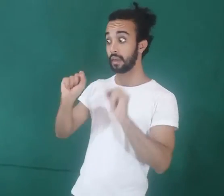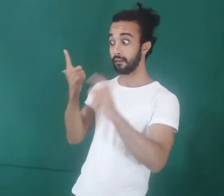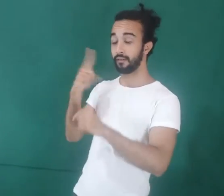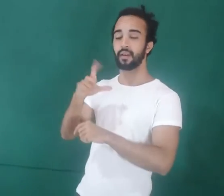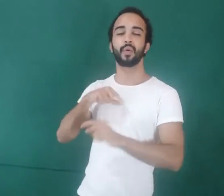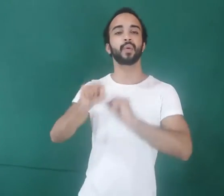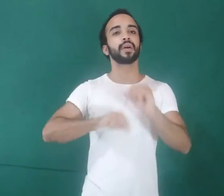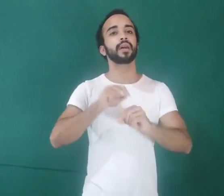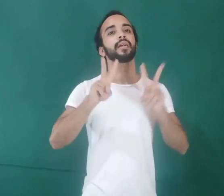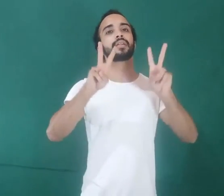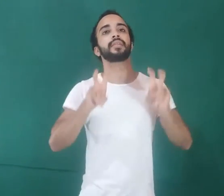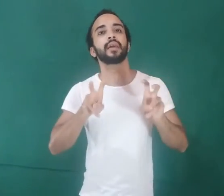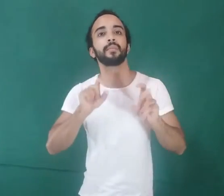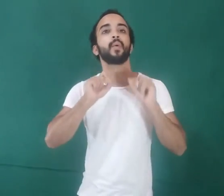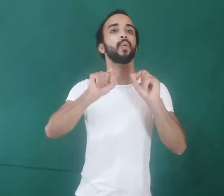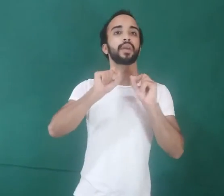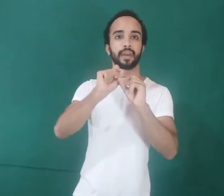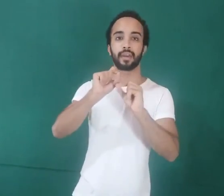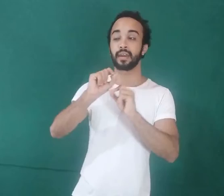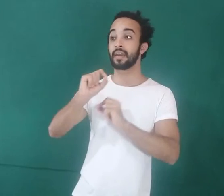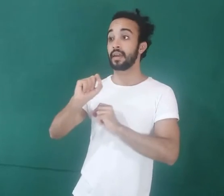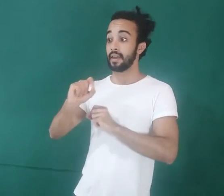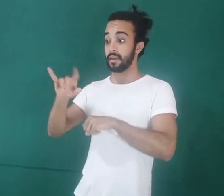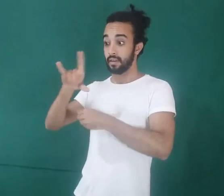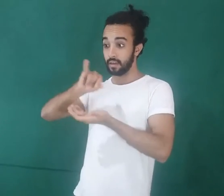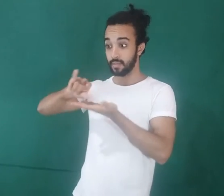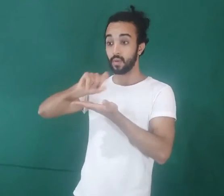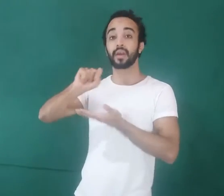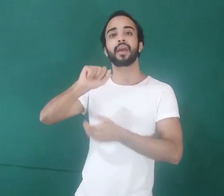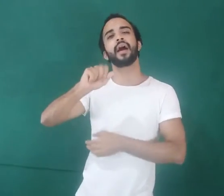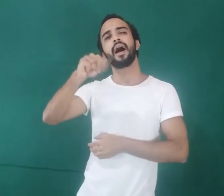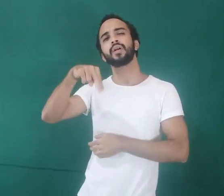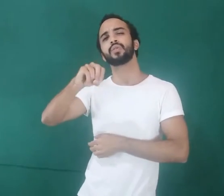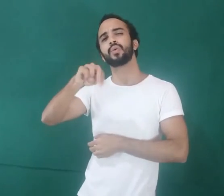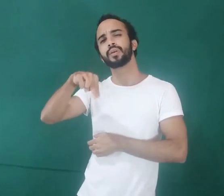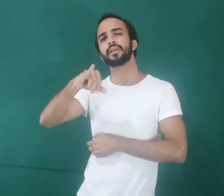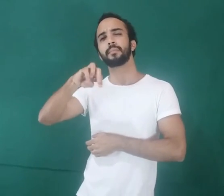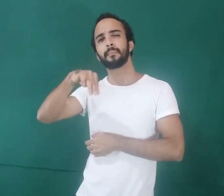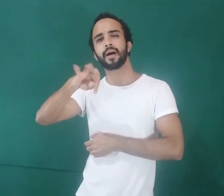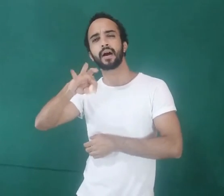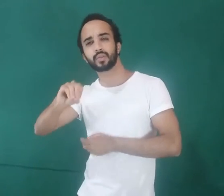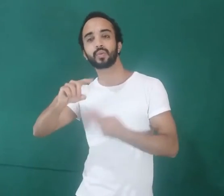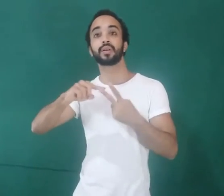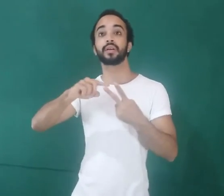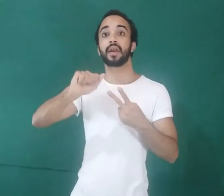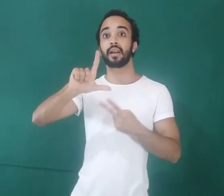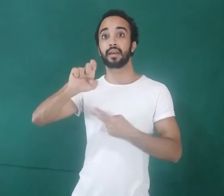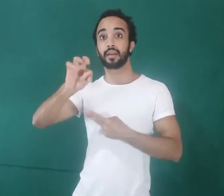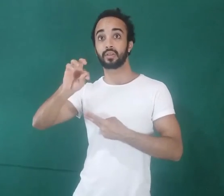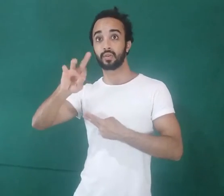viral. Anonimato e aleatoriedade. Vocês já imaginaram, por acaso, fazer um grupo de teatro anônimo em que ninguém sabe